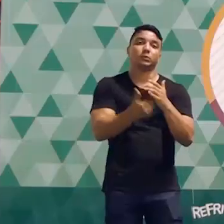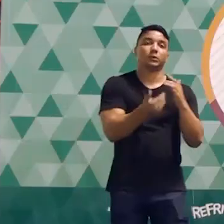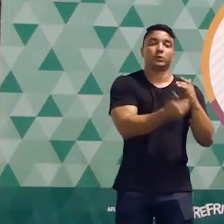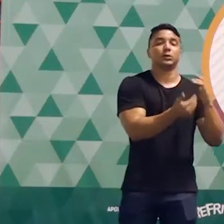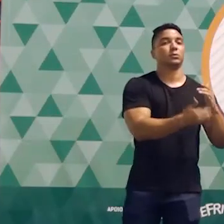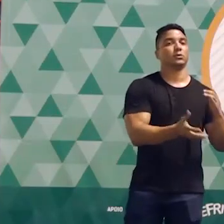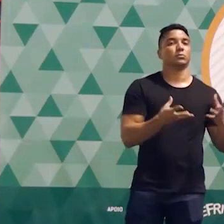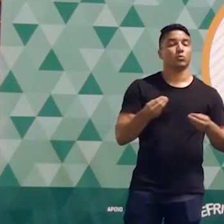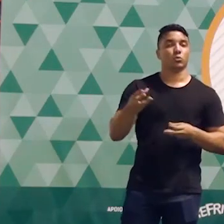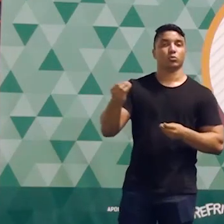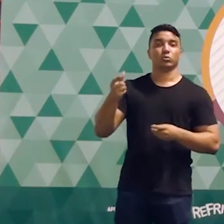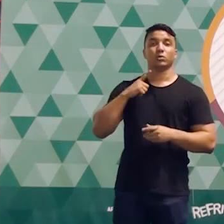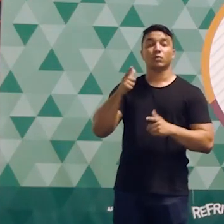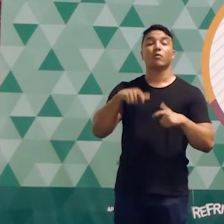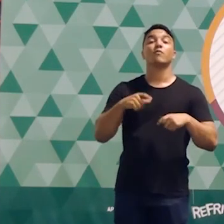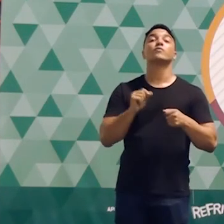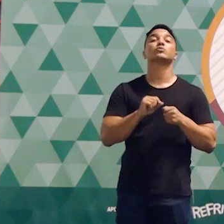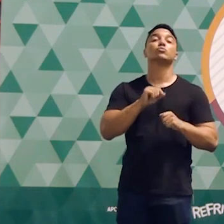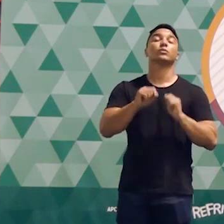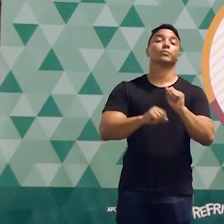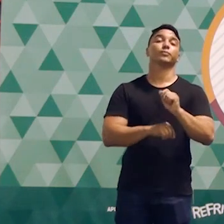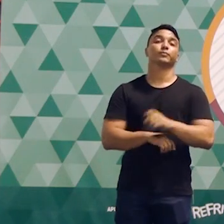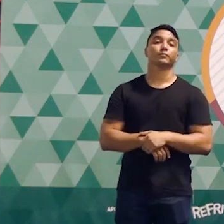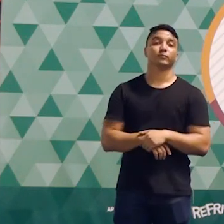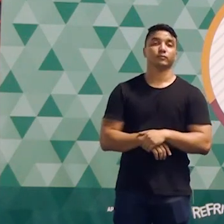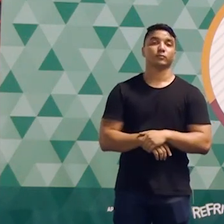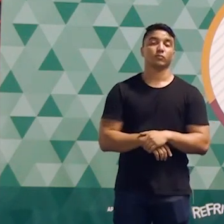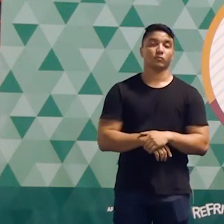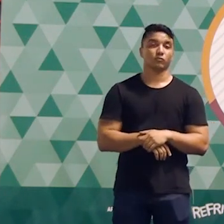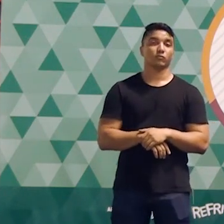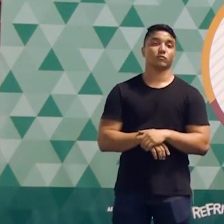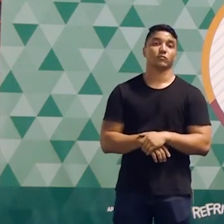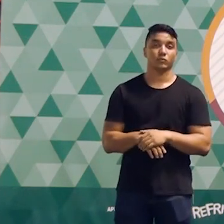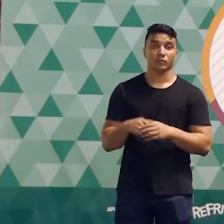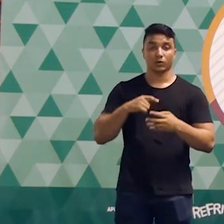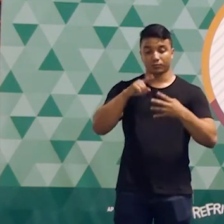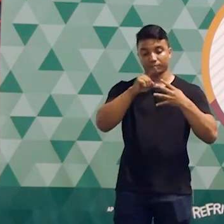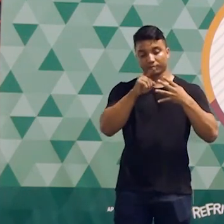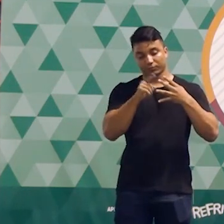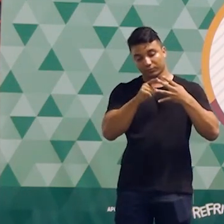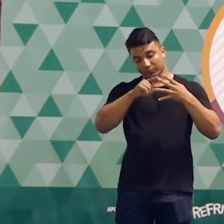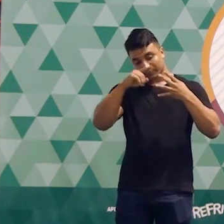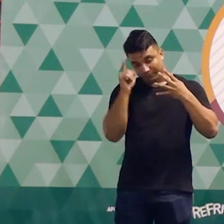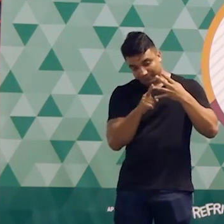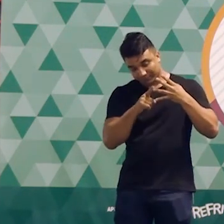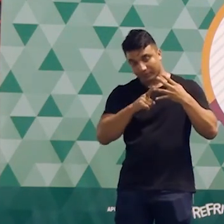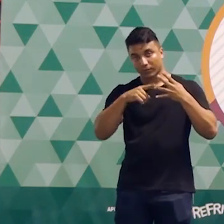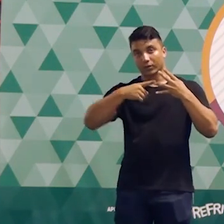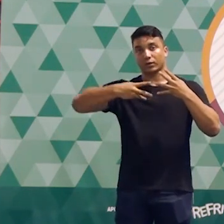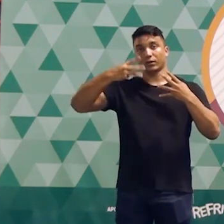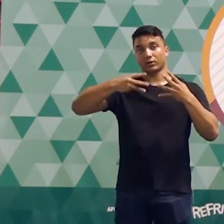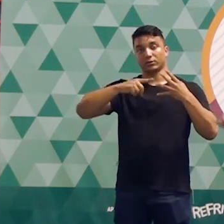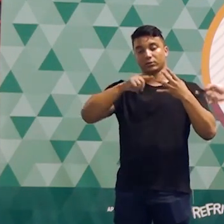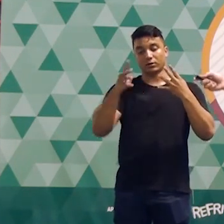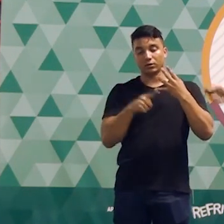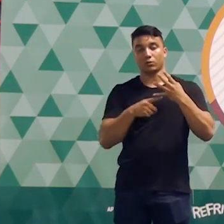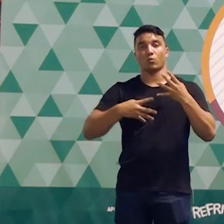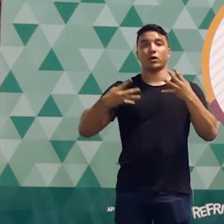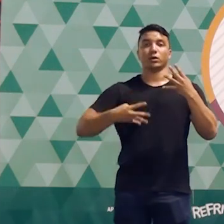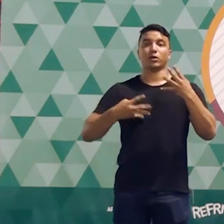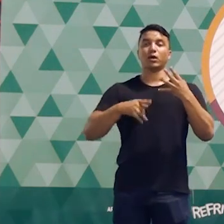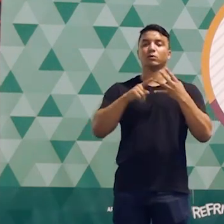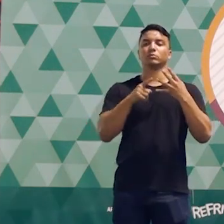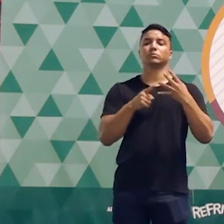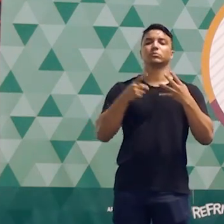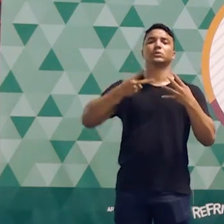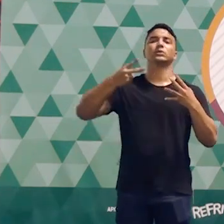Mais. Para onde é que a gente pode ir agora? Para os 2 últimos setores. O terciário e o quaternário. O